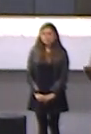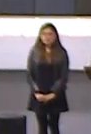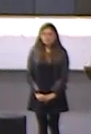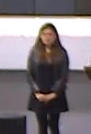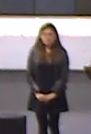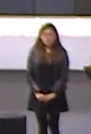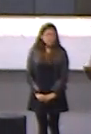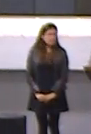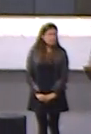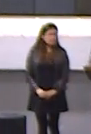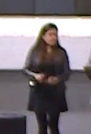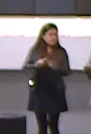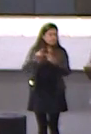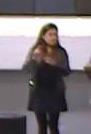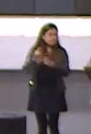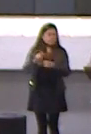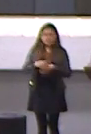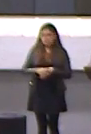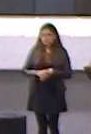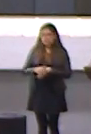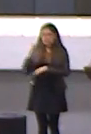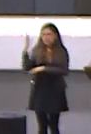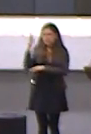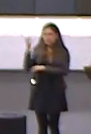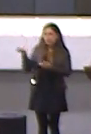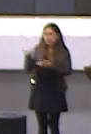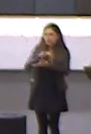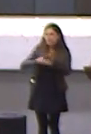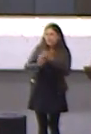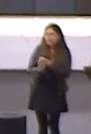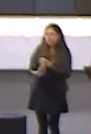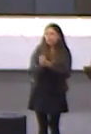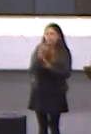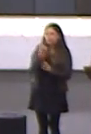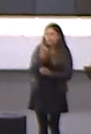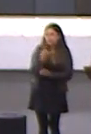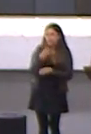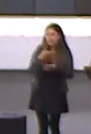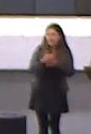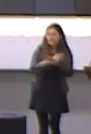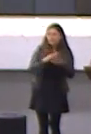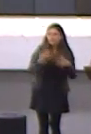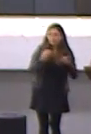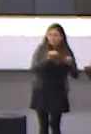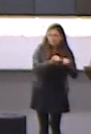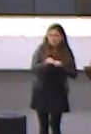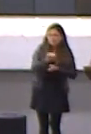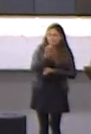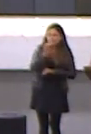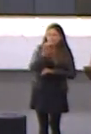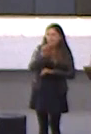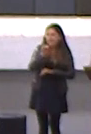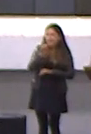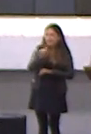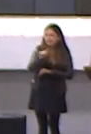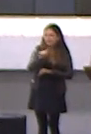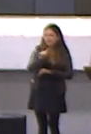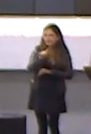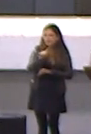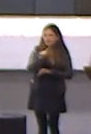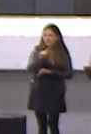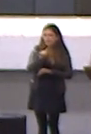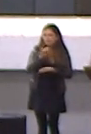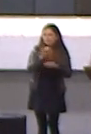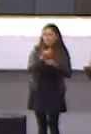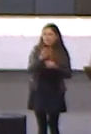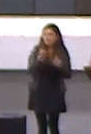conversatorio número 1 programa de formación del inef la enef a la facultad de educación